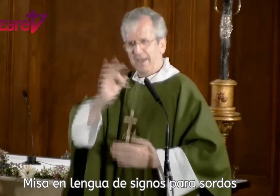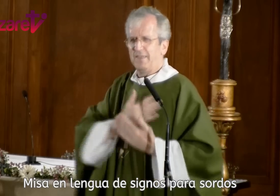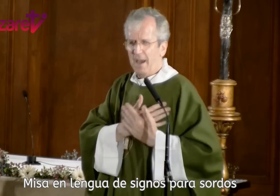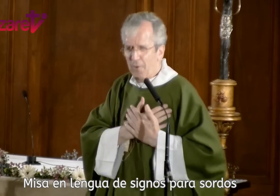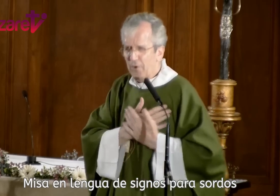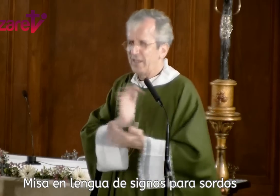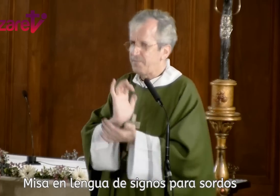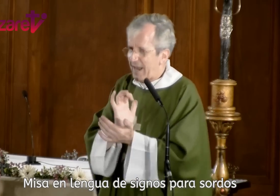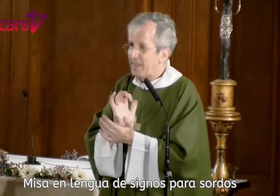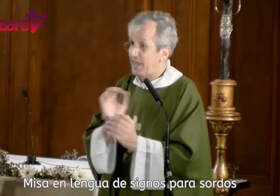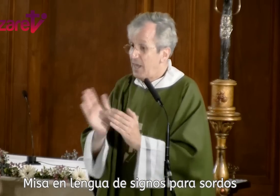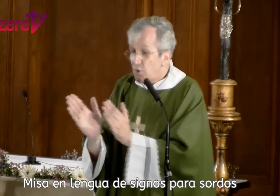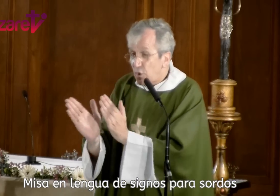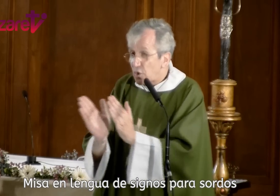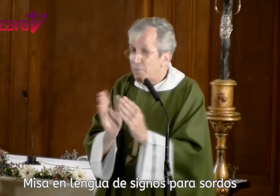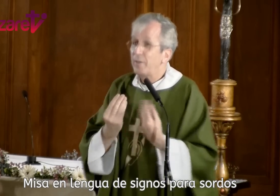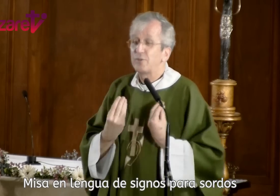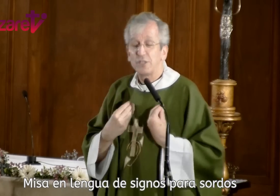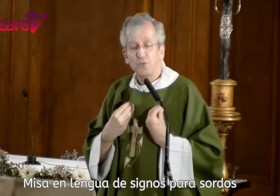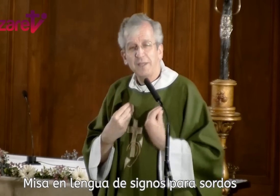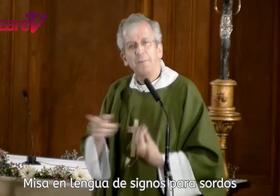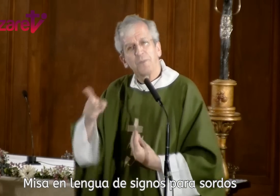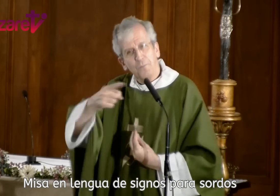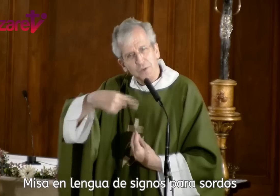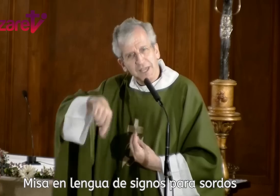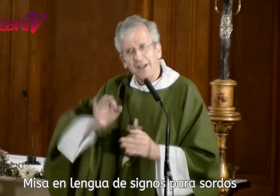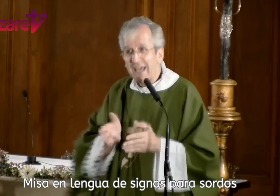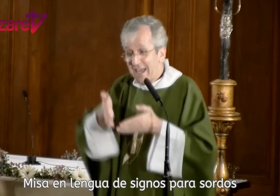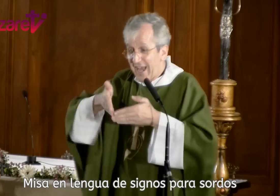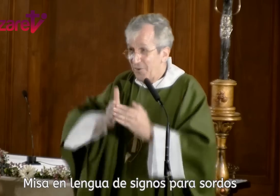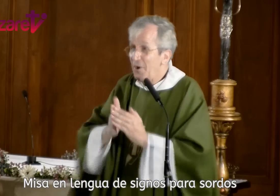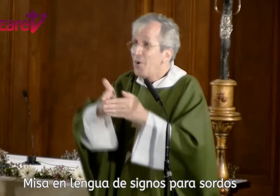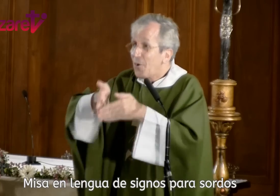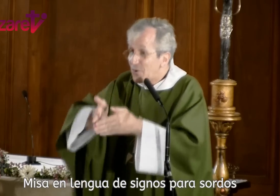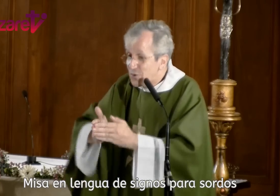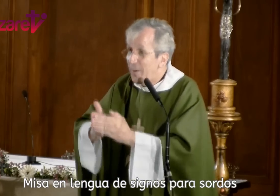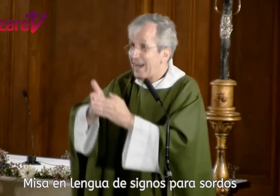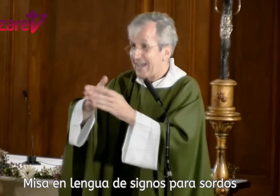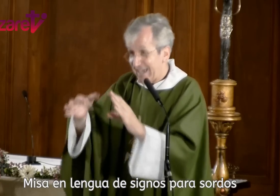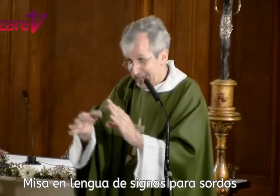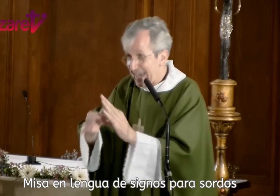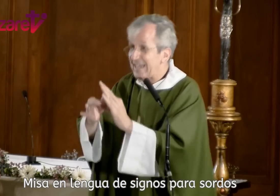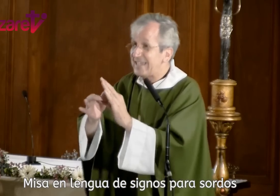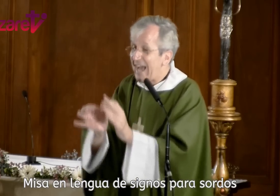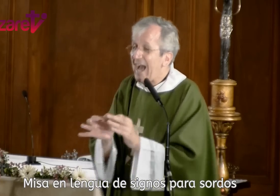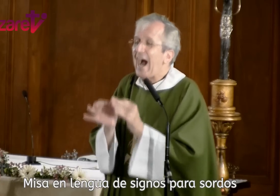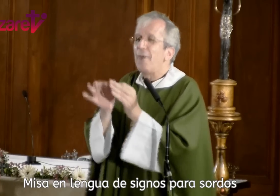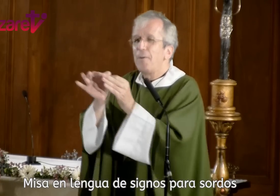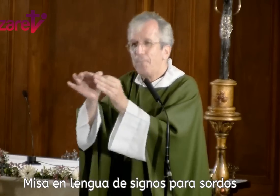fe, de amor, de esperanza todos los momentos de su vida, pues que ahora haya llegado con su barca, que es la Iglesia, a buen